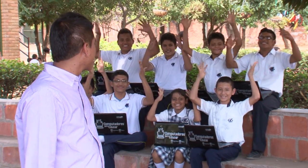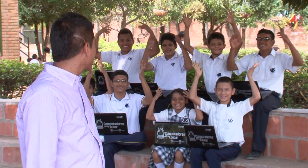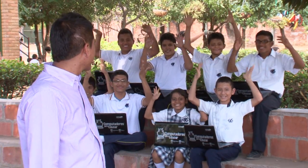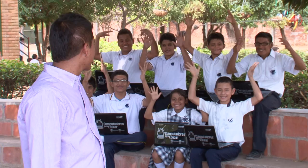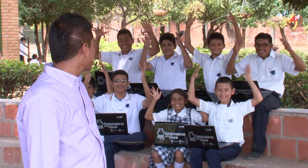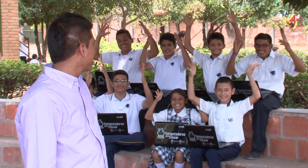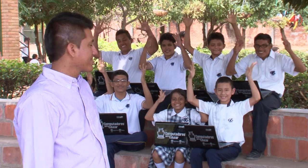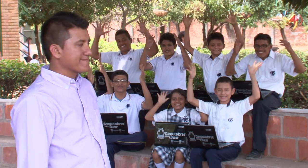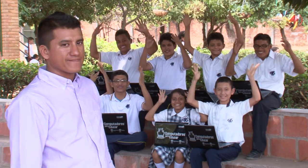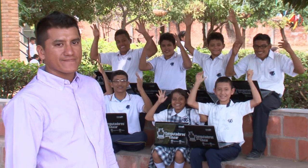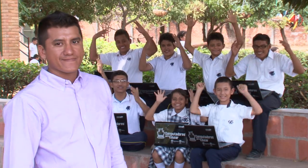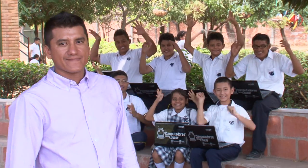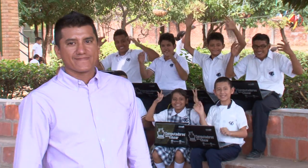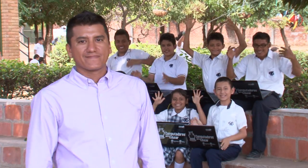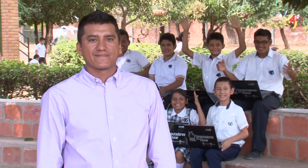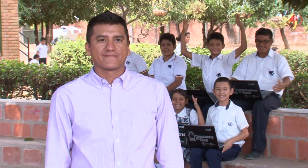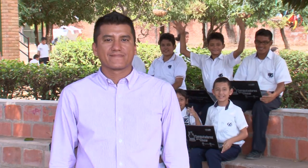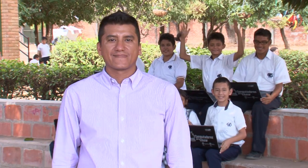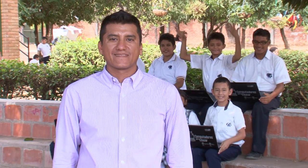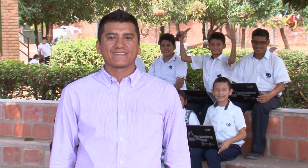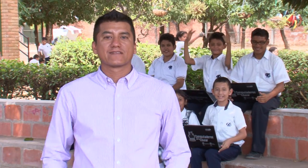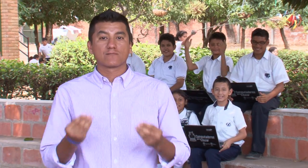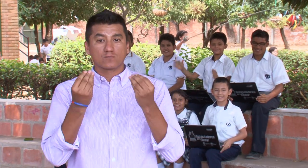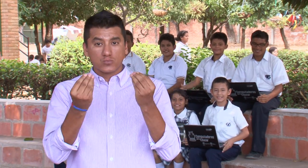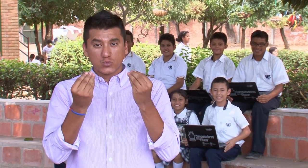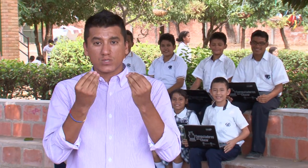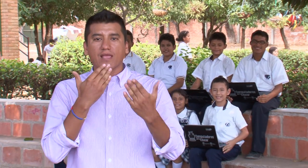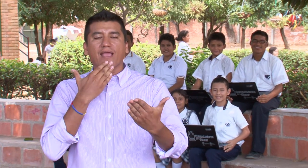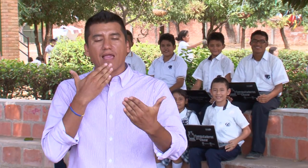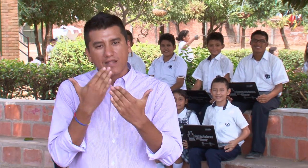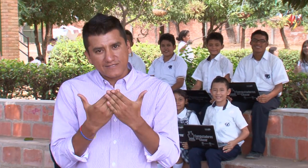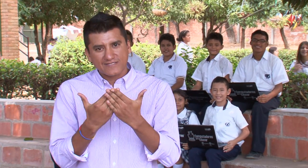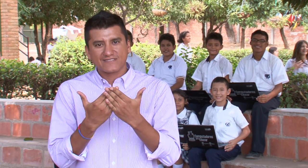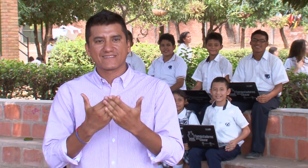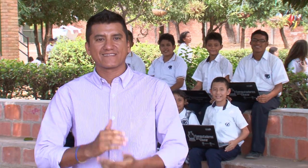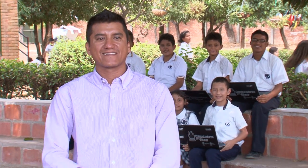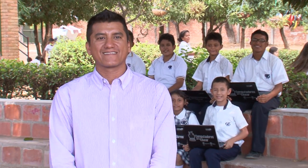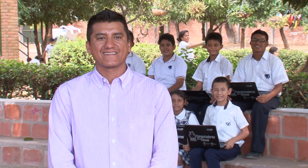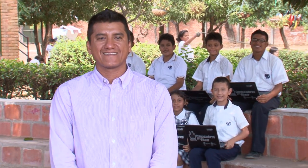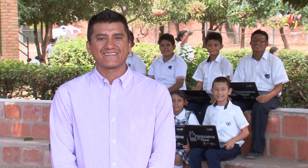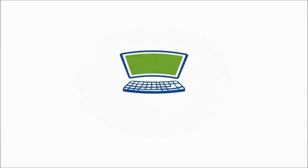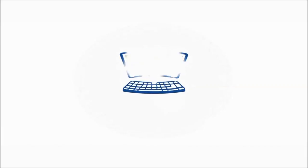sordos podemos compartir, aprender y verlos muy contentos. Muchas gracias.